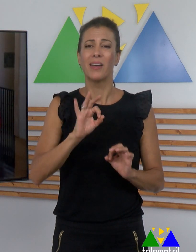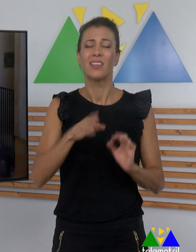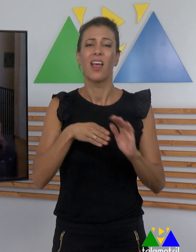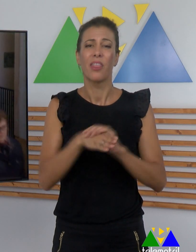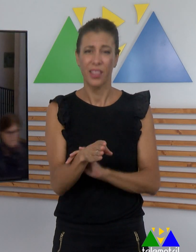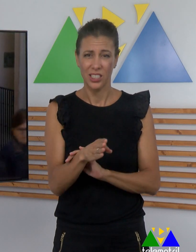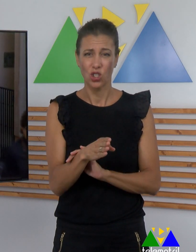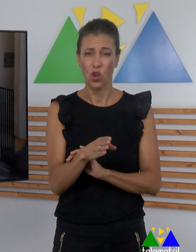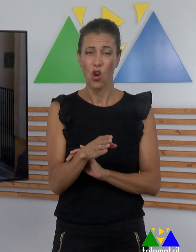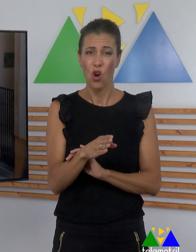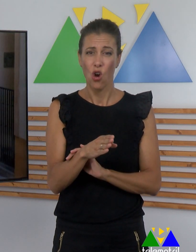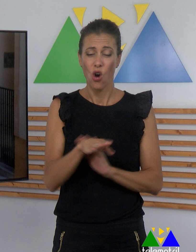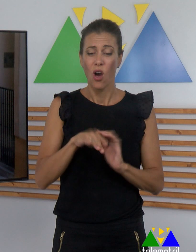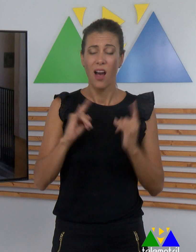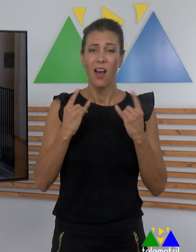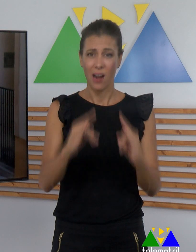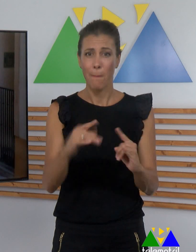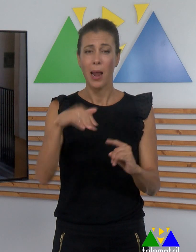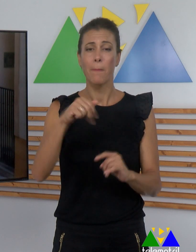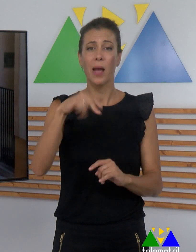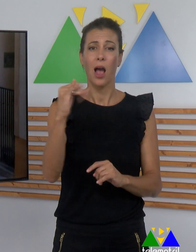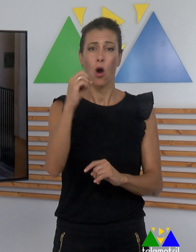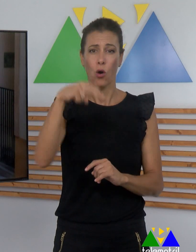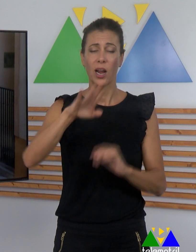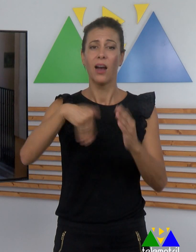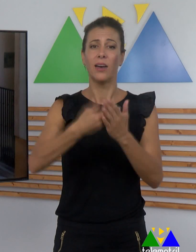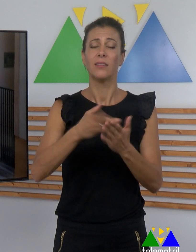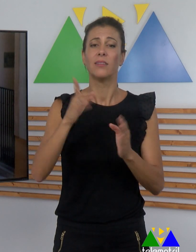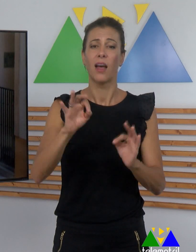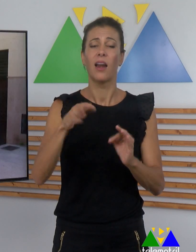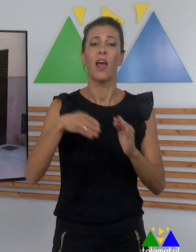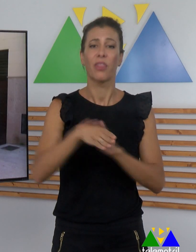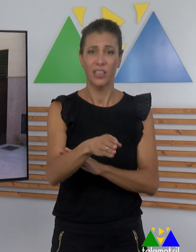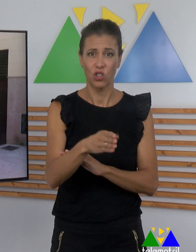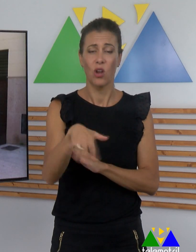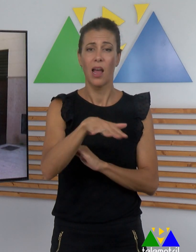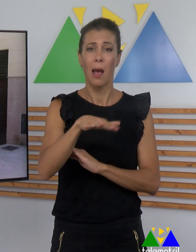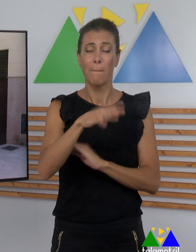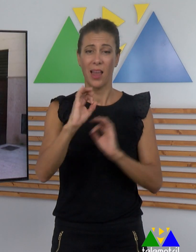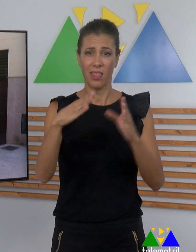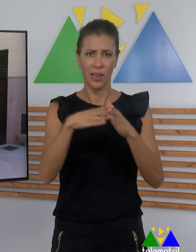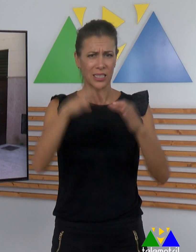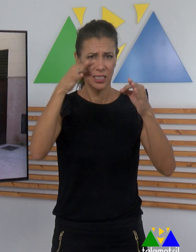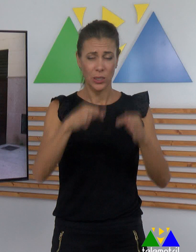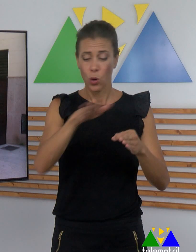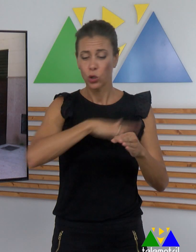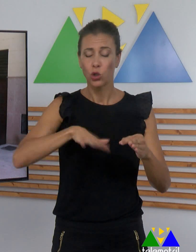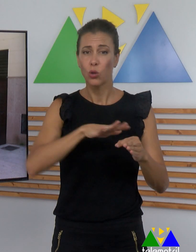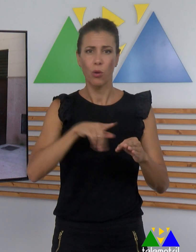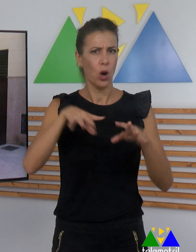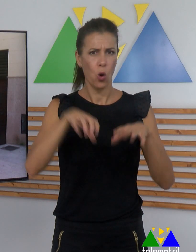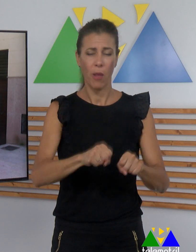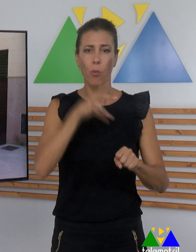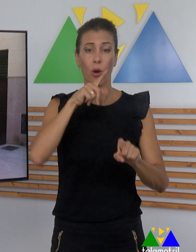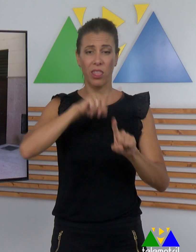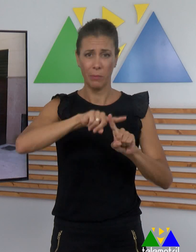desde la Rambla del Manjón hacia la plaza de la iglesia. Seguramente toda esta zona estaría ocupada por el